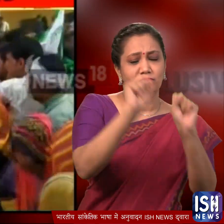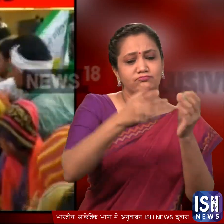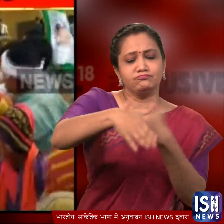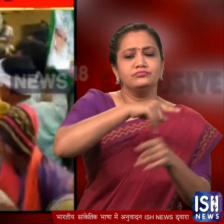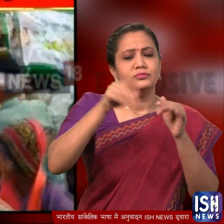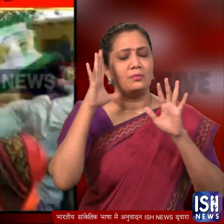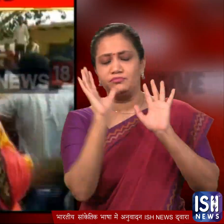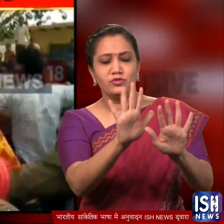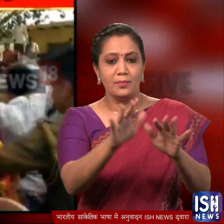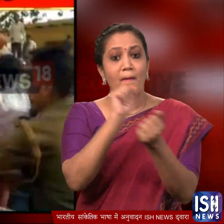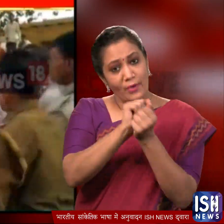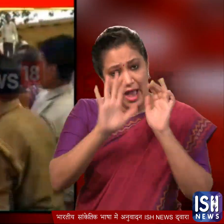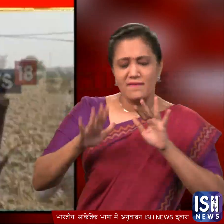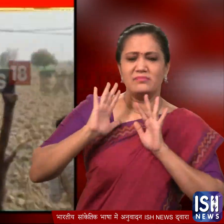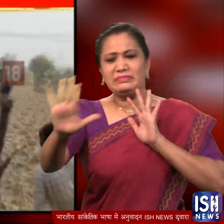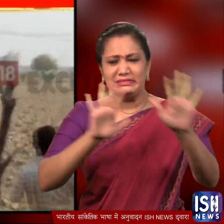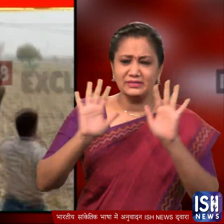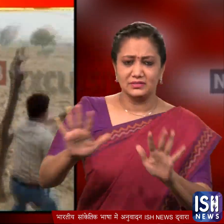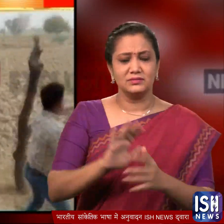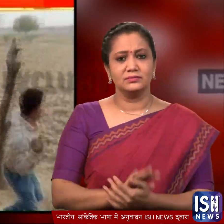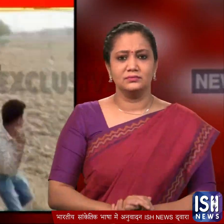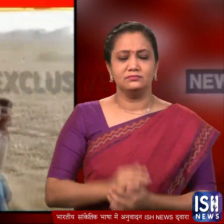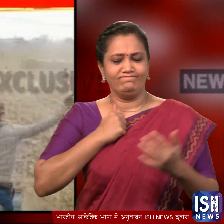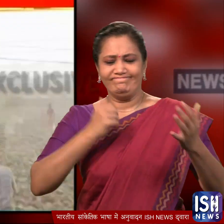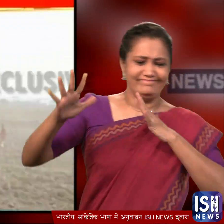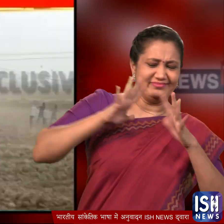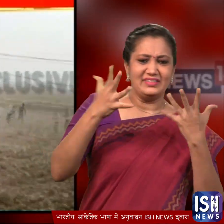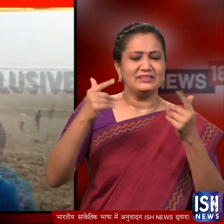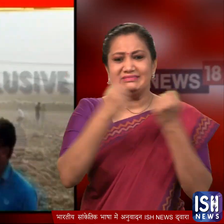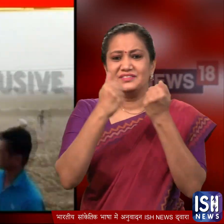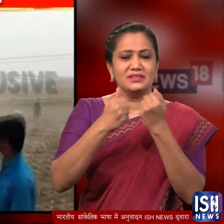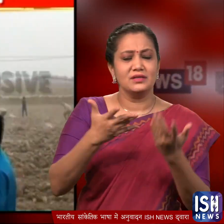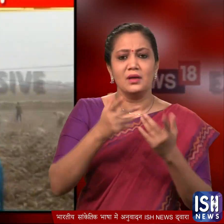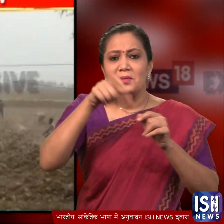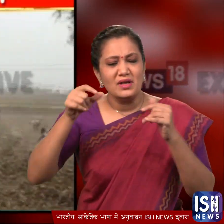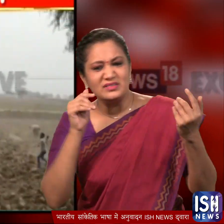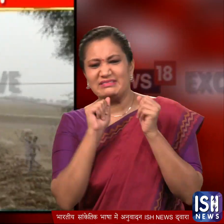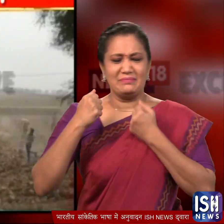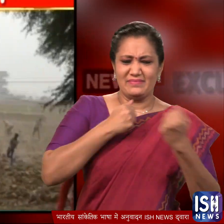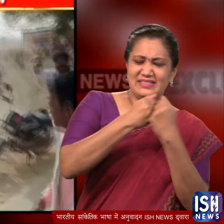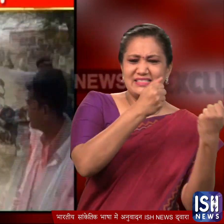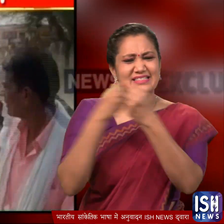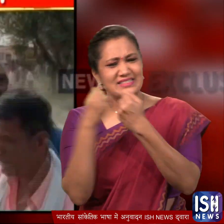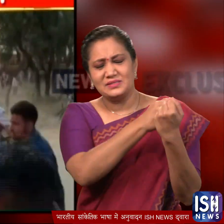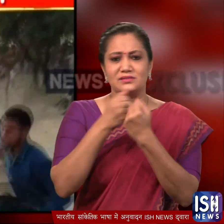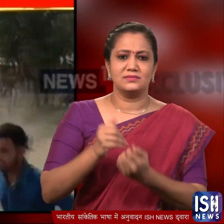की मौजूदगी में ही वहां धक्का मुक्की शुरू हो गई। प्रदर्शनकारियों और बीजेपी नेता के साथ आए लोग एक दूसरे से जूझते दिखाई